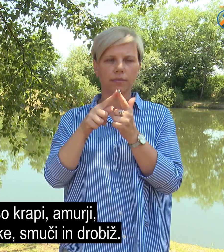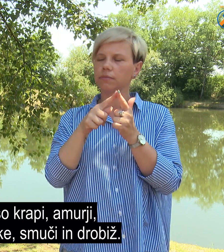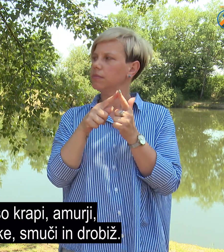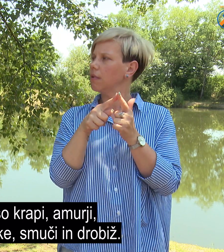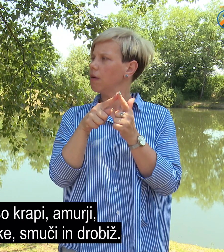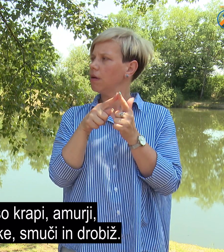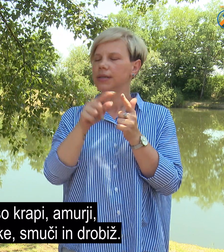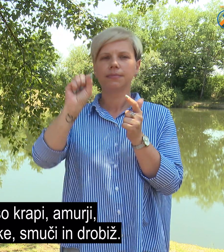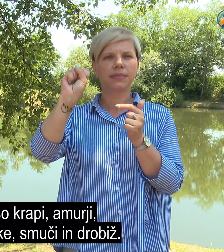som,